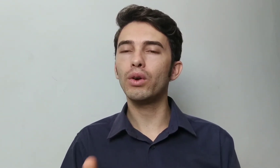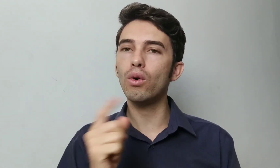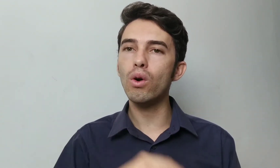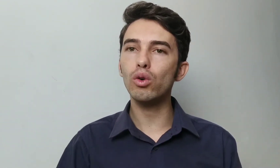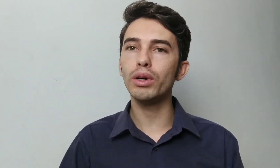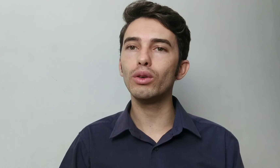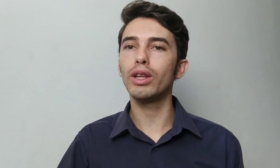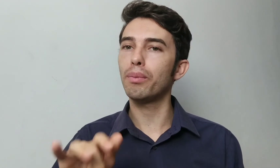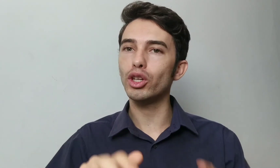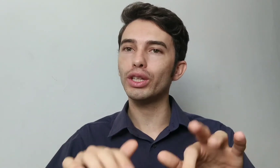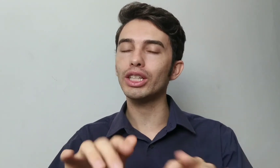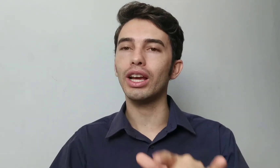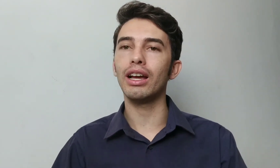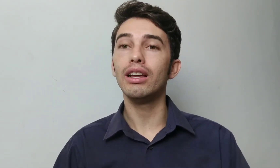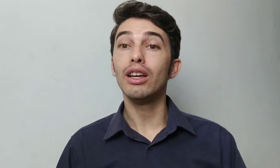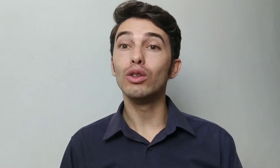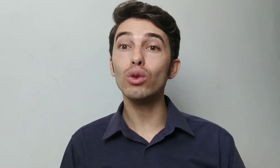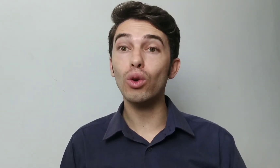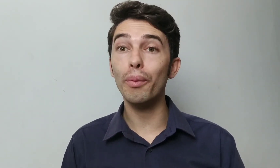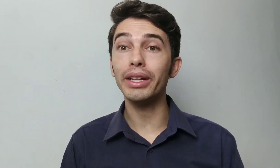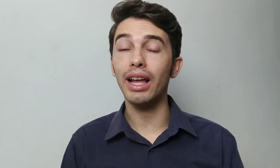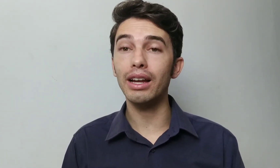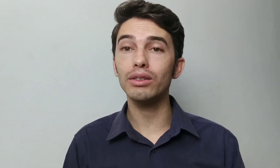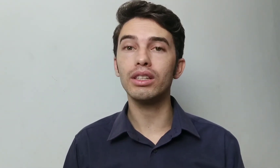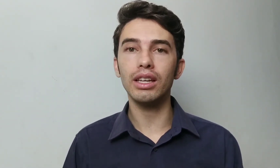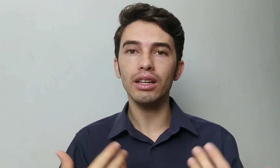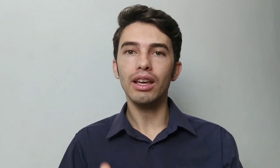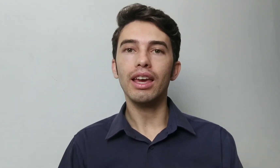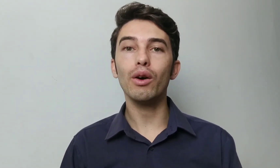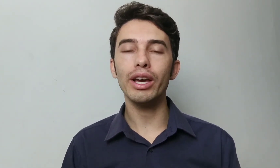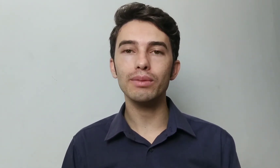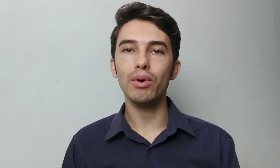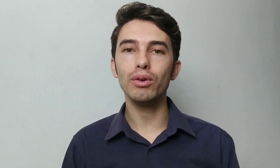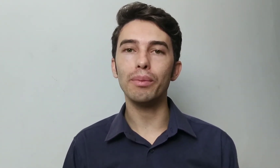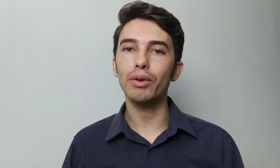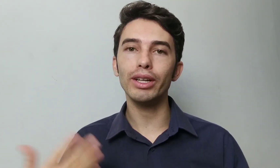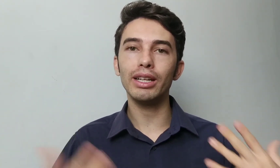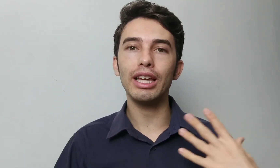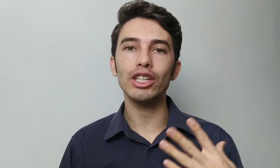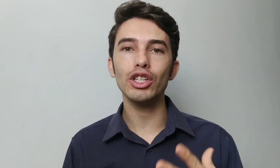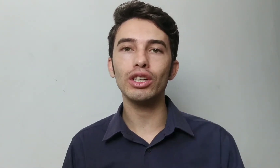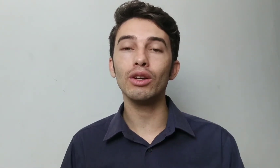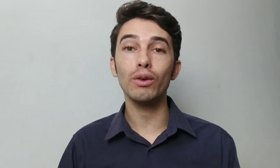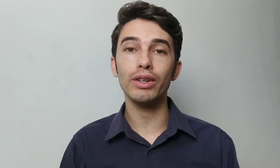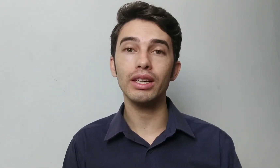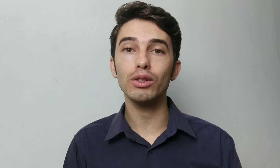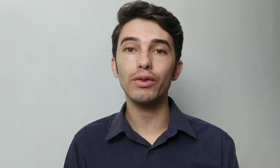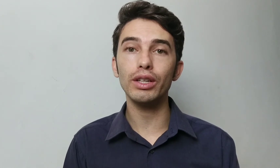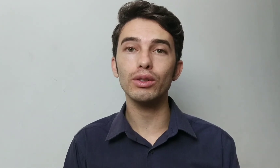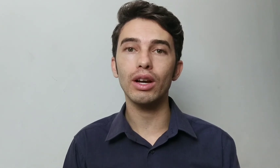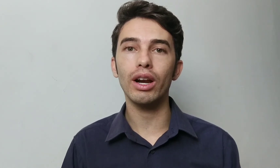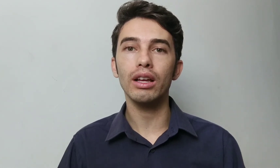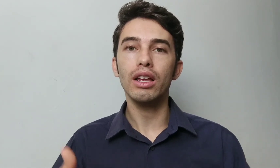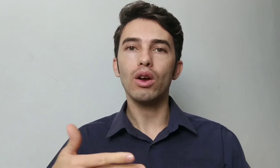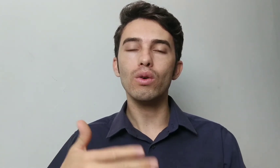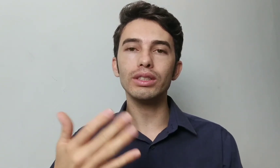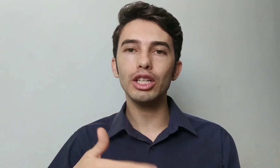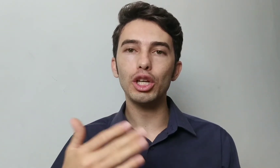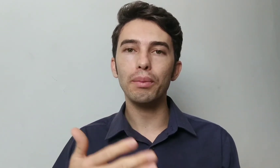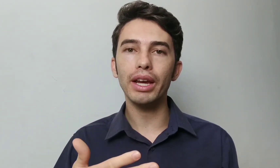com alguma dúvida, pode deixar nos comentários que eu respondo. Aproveita que eu estou fazendo os vídeos agora constantemente